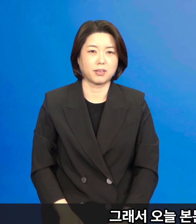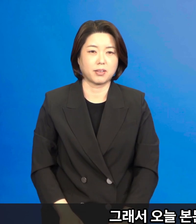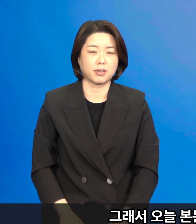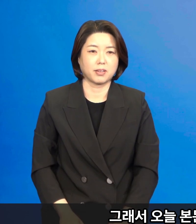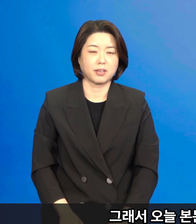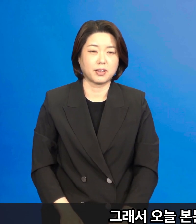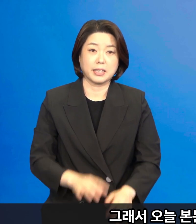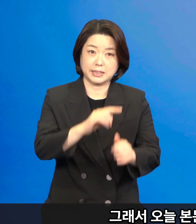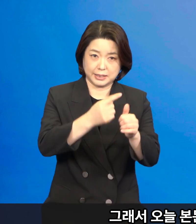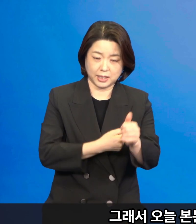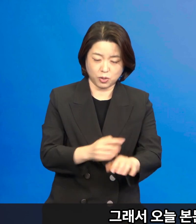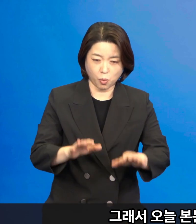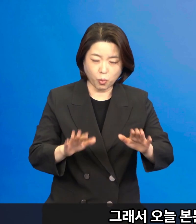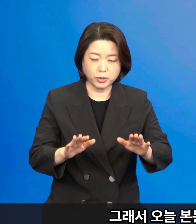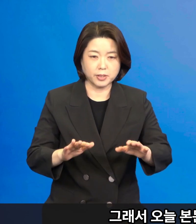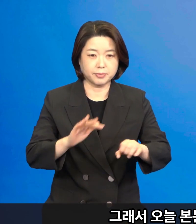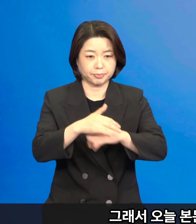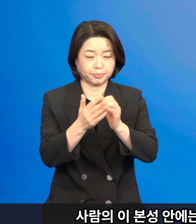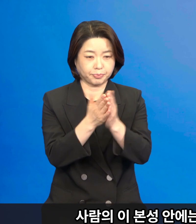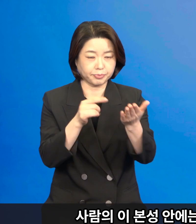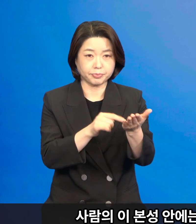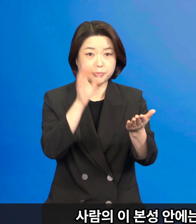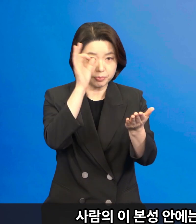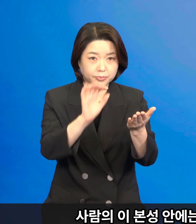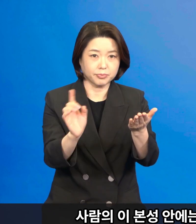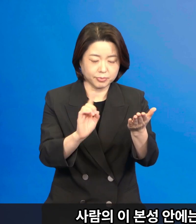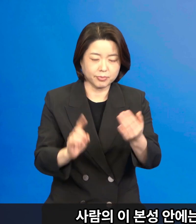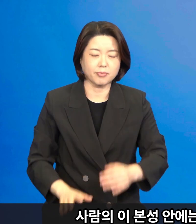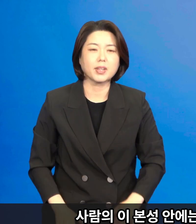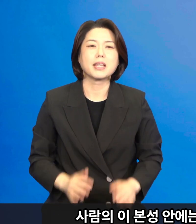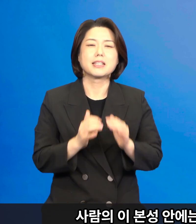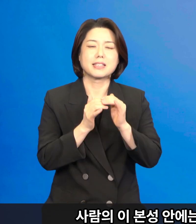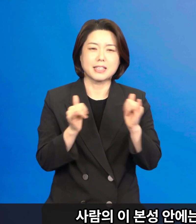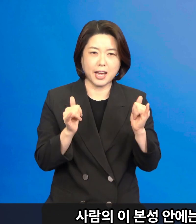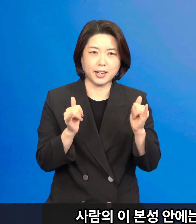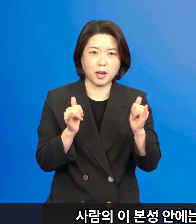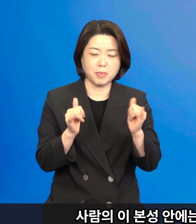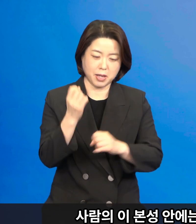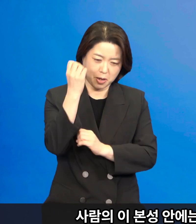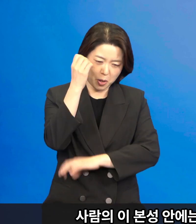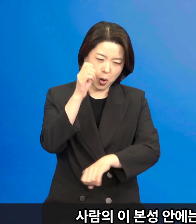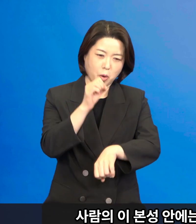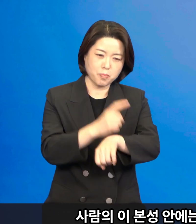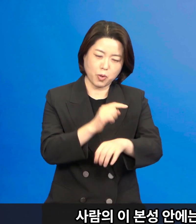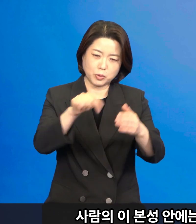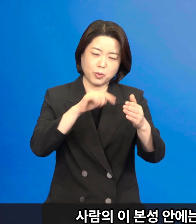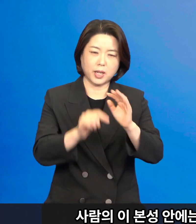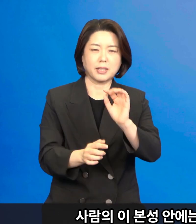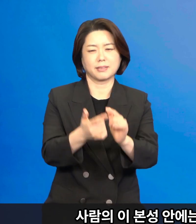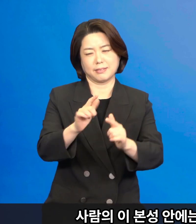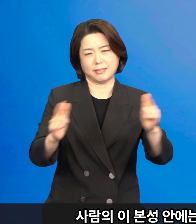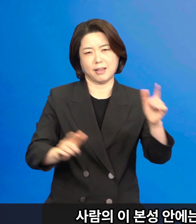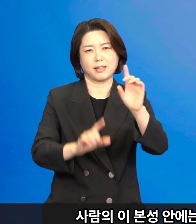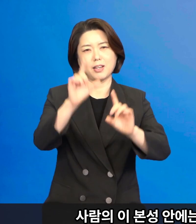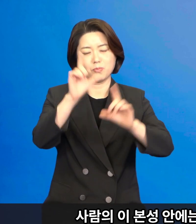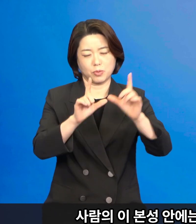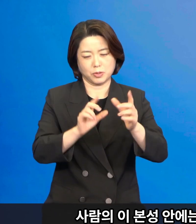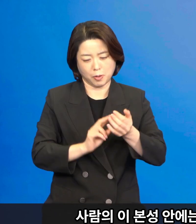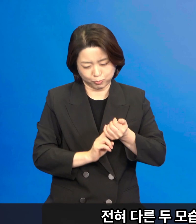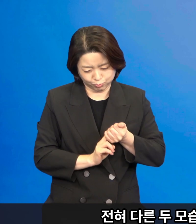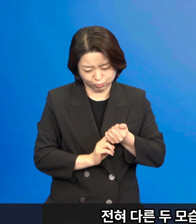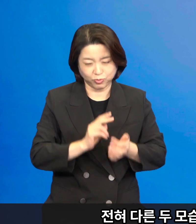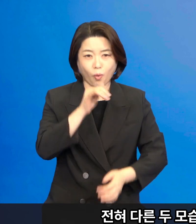그래서 오늘 본문에서 우리가 보게 될 건데 사람의 이 본성 안에는 다양한 모습들이 감추어져